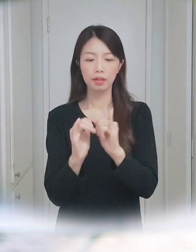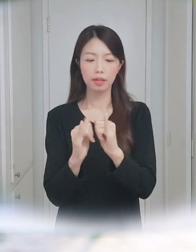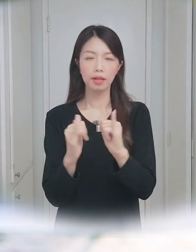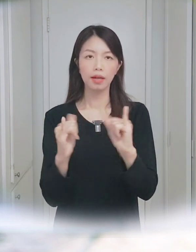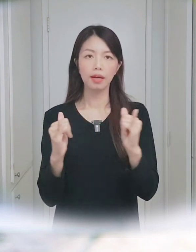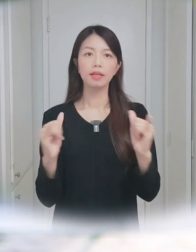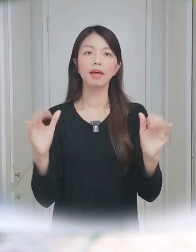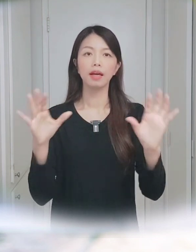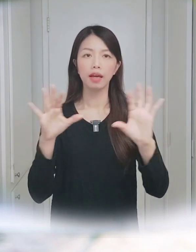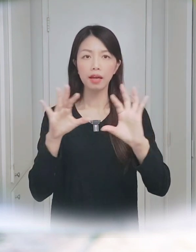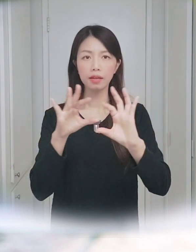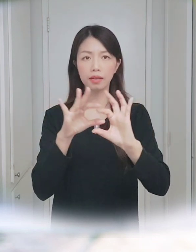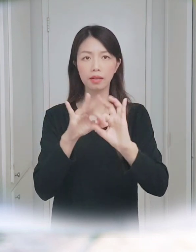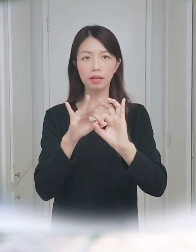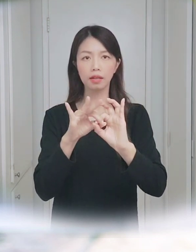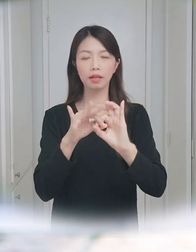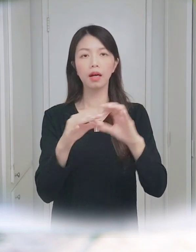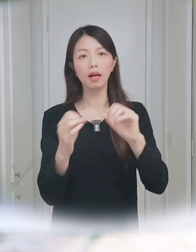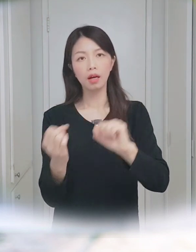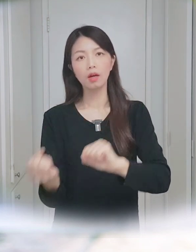죽은 자의